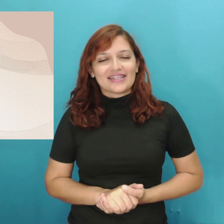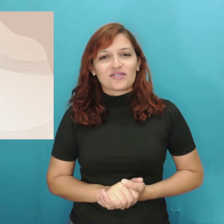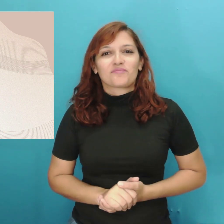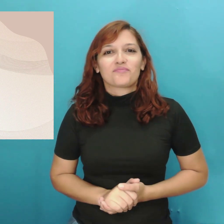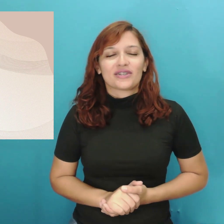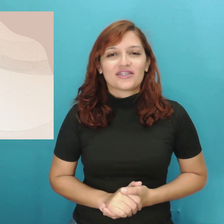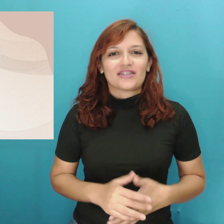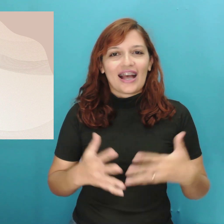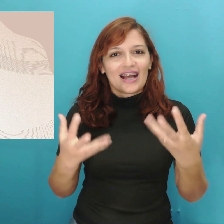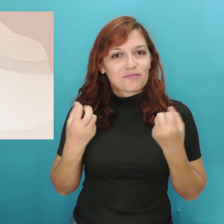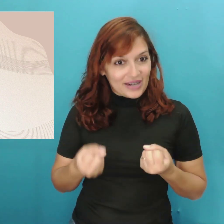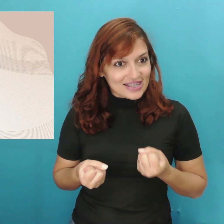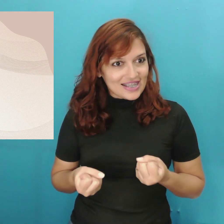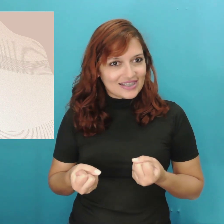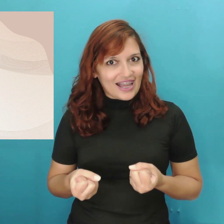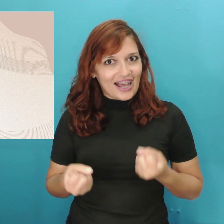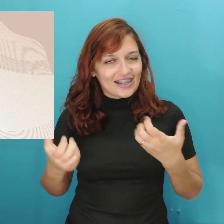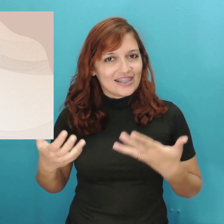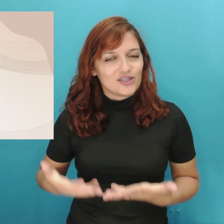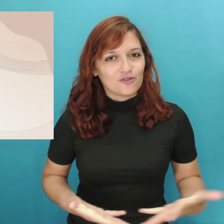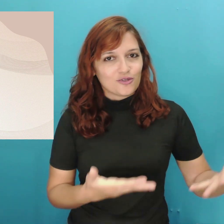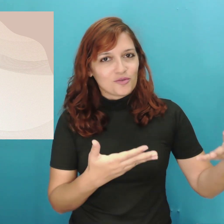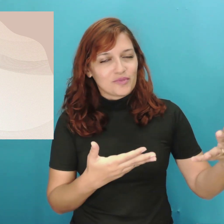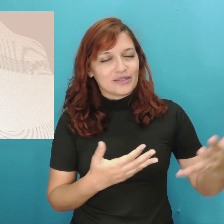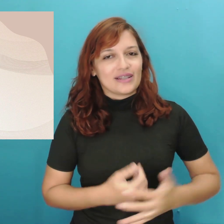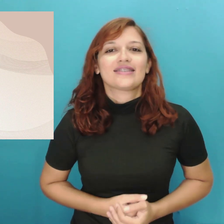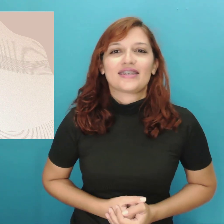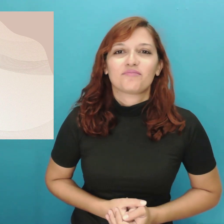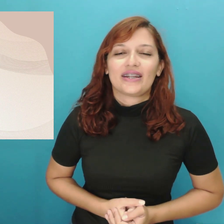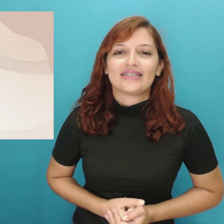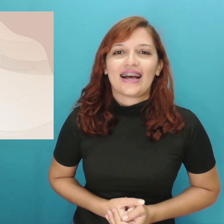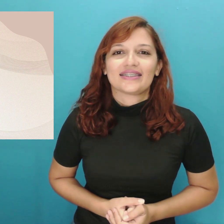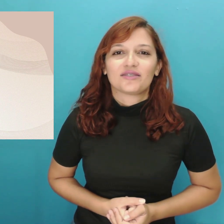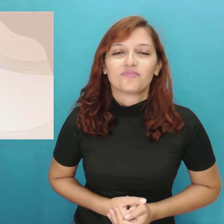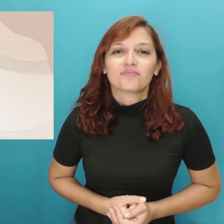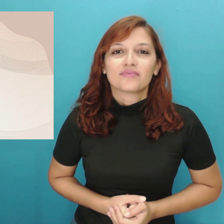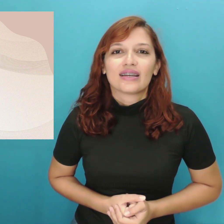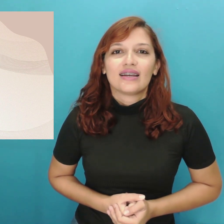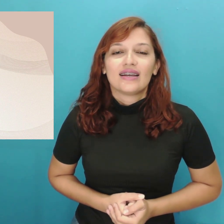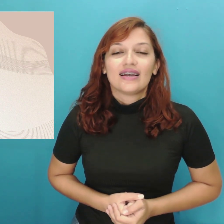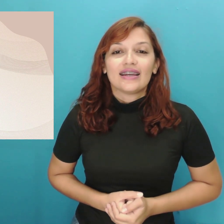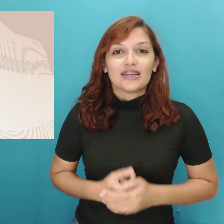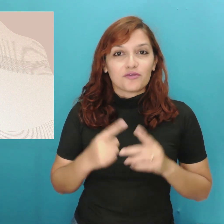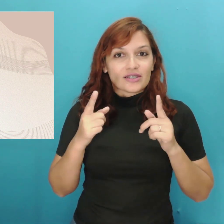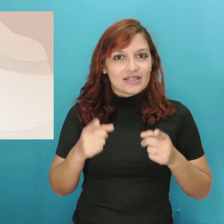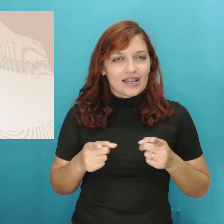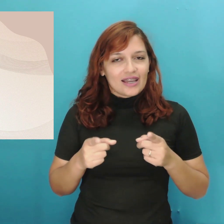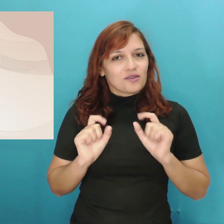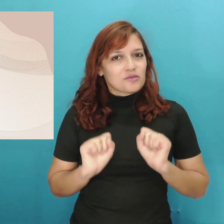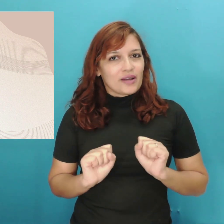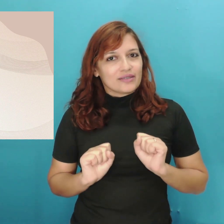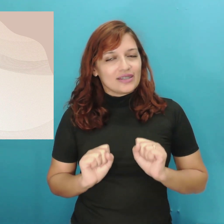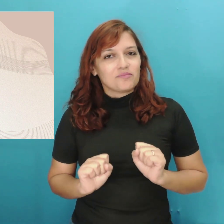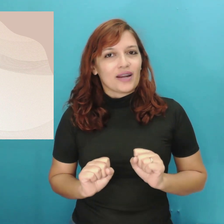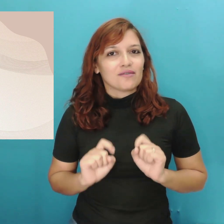Parabéns por aceitar e junto comigo nessa empreitada. E eu espero que em breve